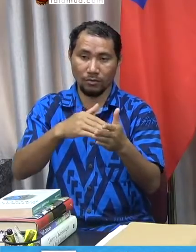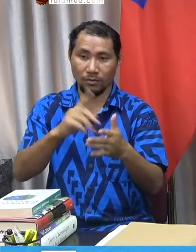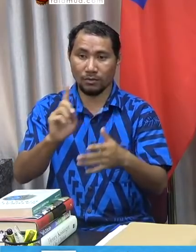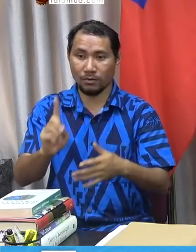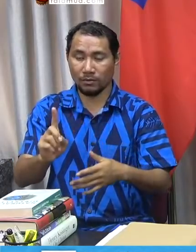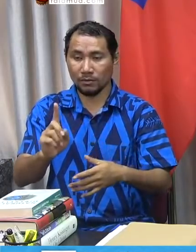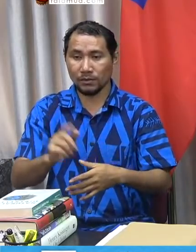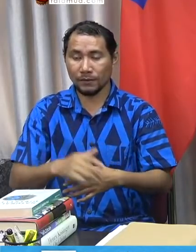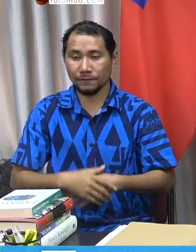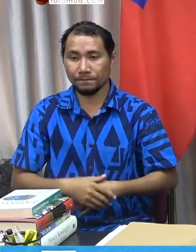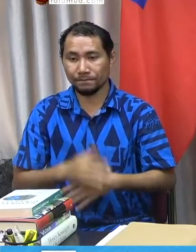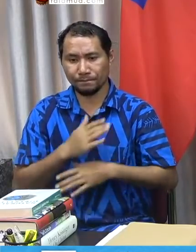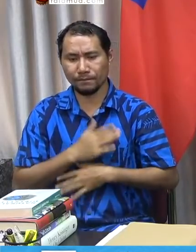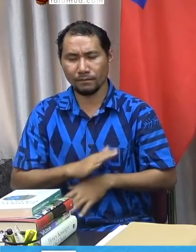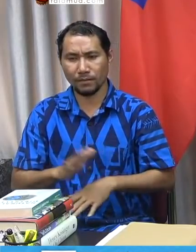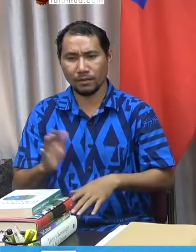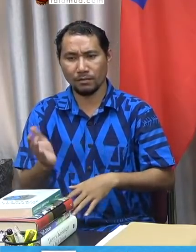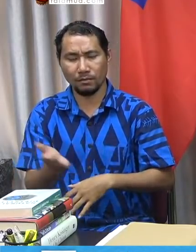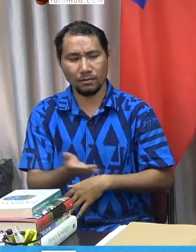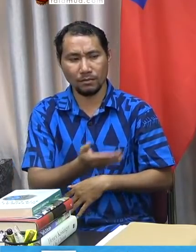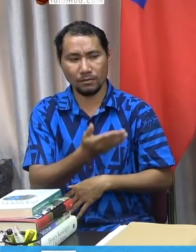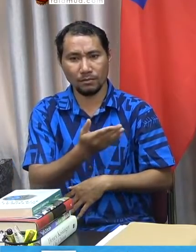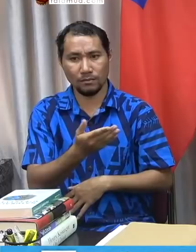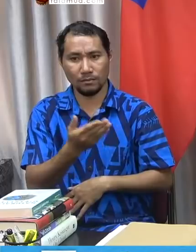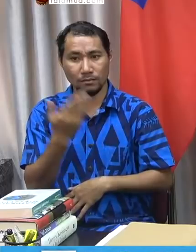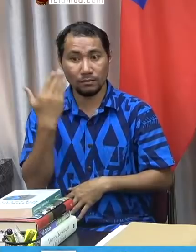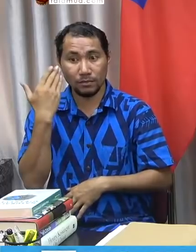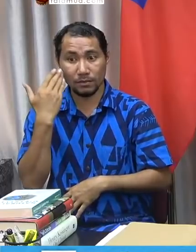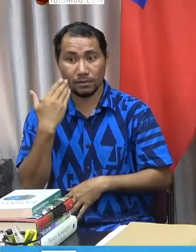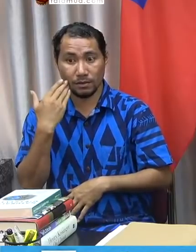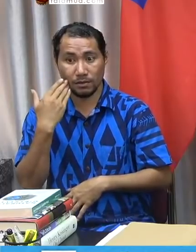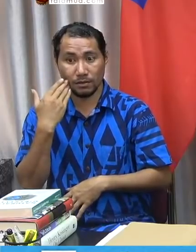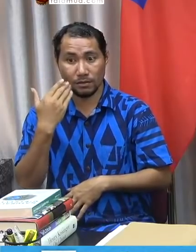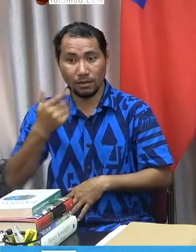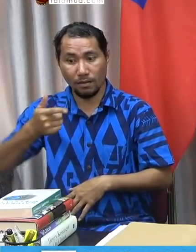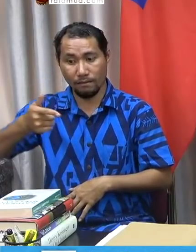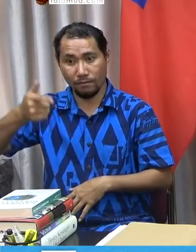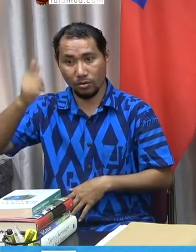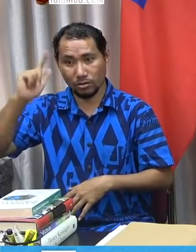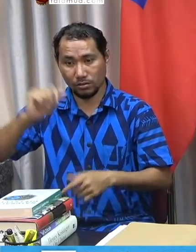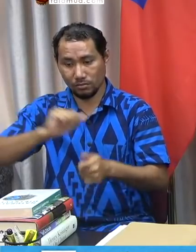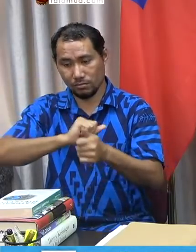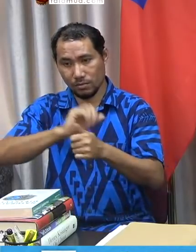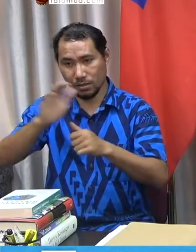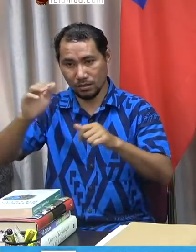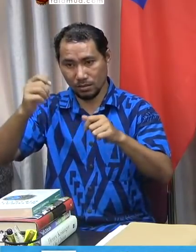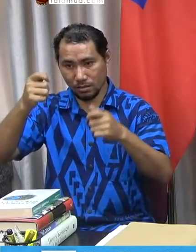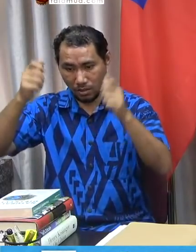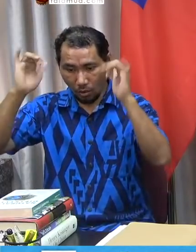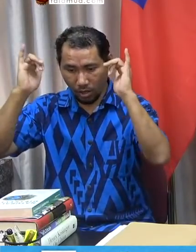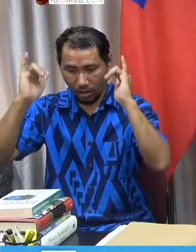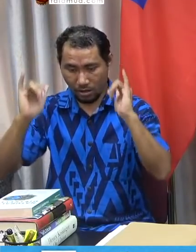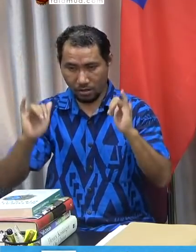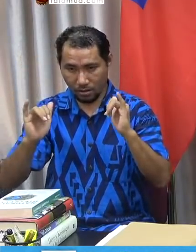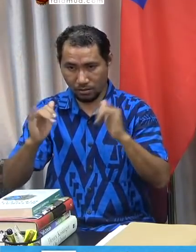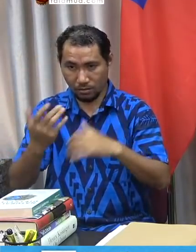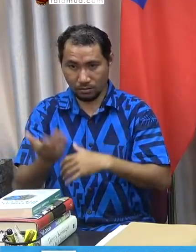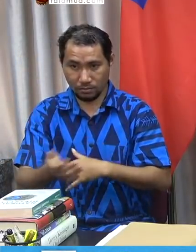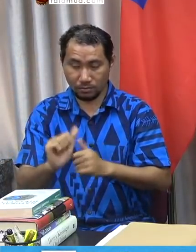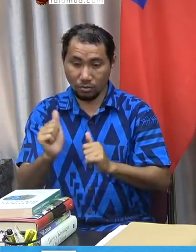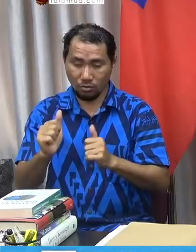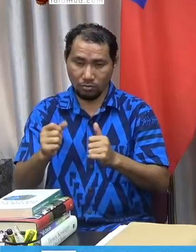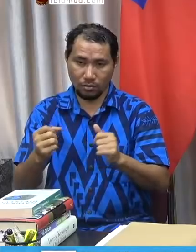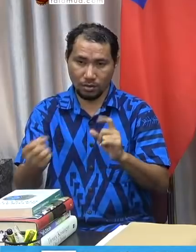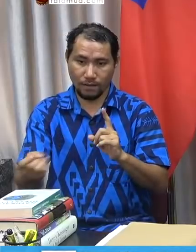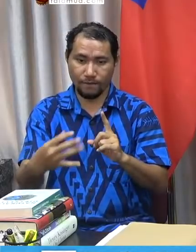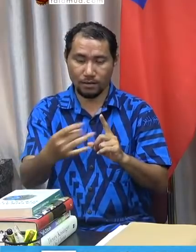le whinangalo alua ia lea o le tamaita i lo ia sili. O lo o whautua i nai ia